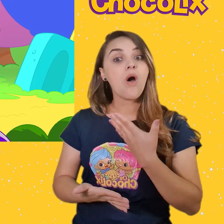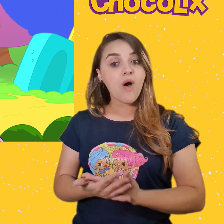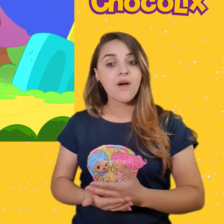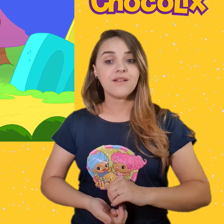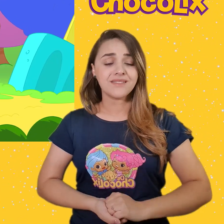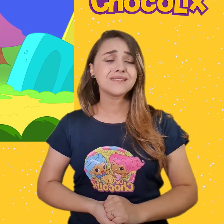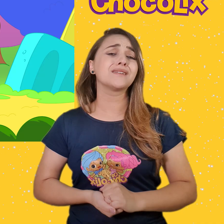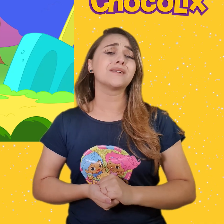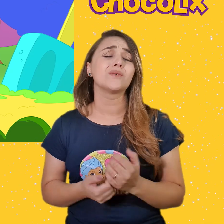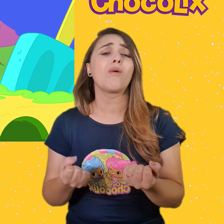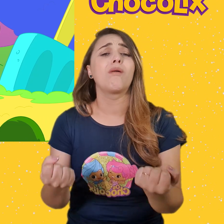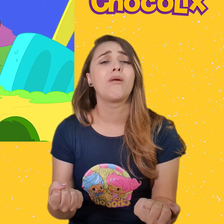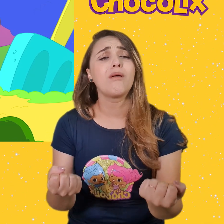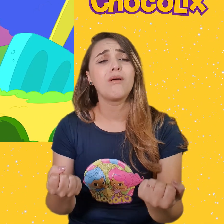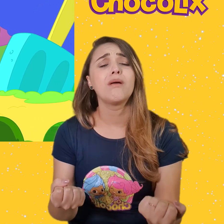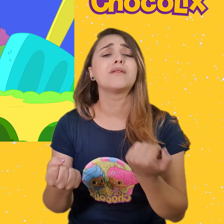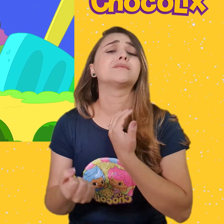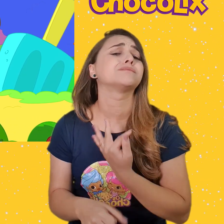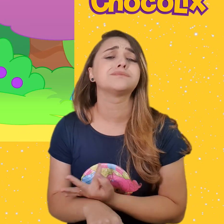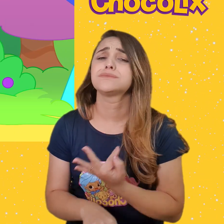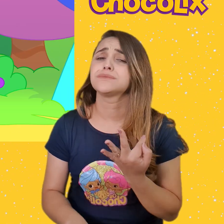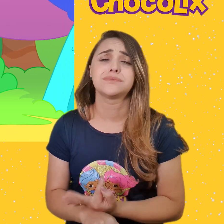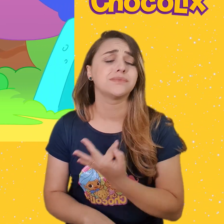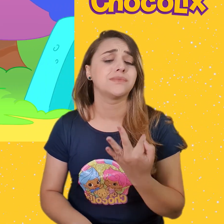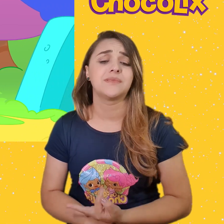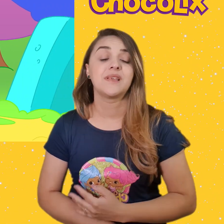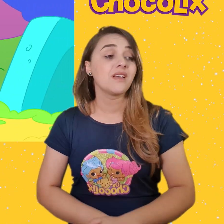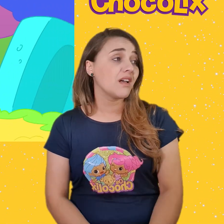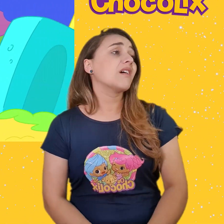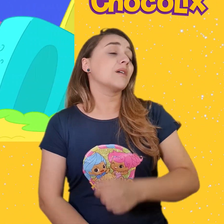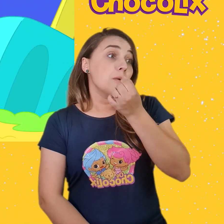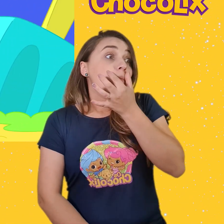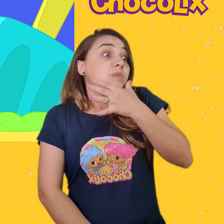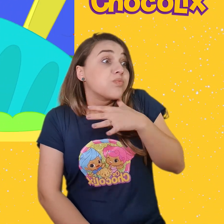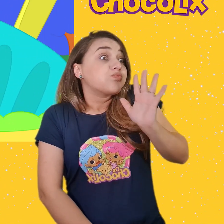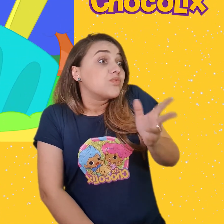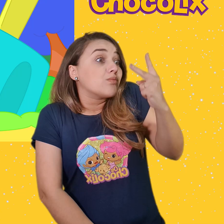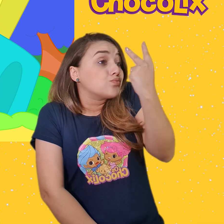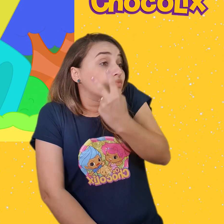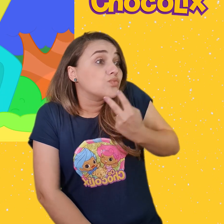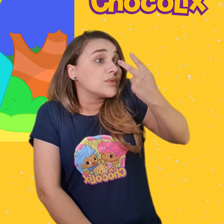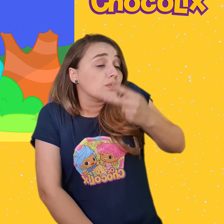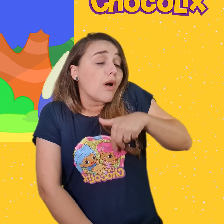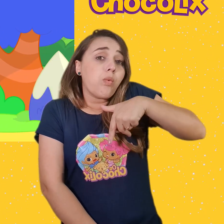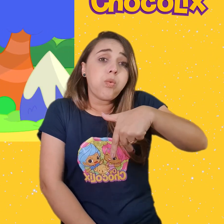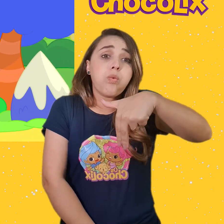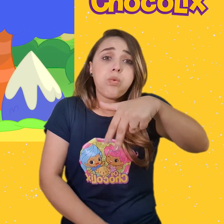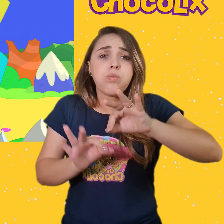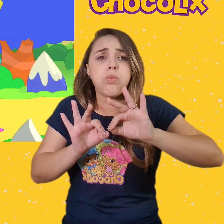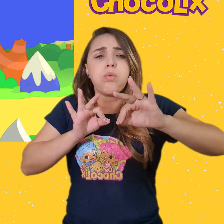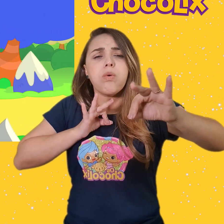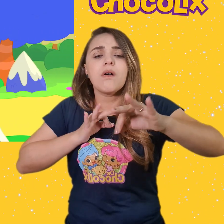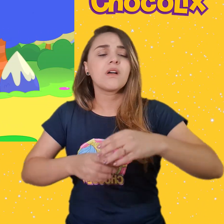Uau! Eu não aguento mais carregar isso. Nem eu. Barba Choco, estamos andando há 2 horas. Afinal, onde vamos enterrar